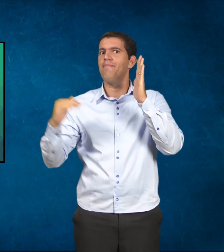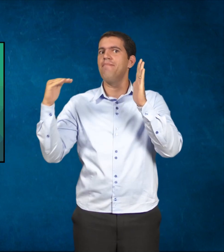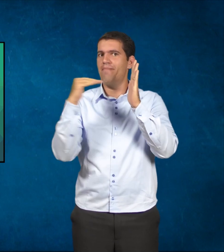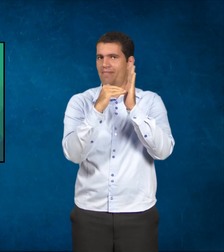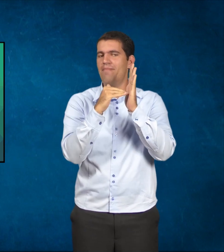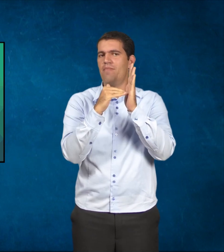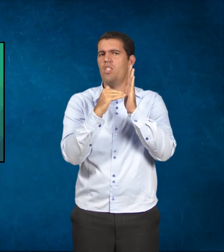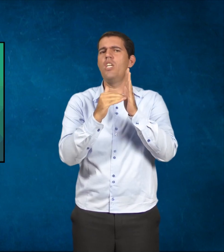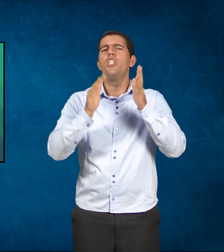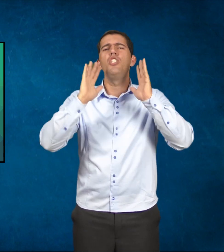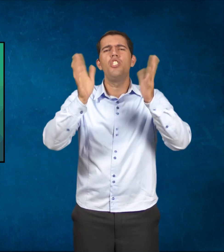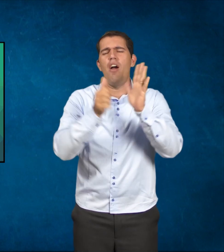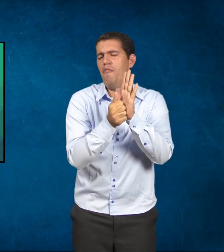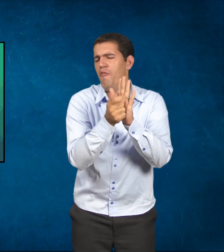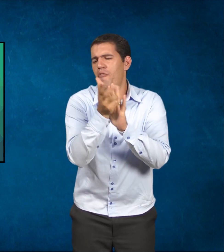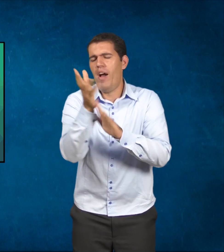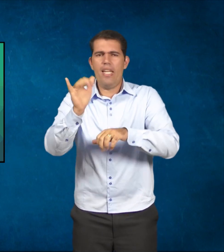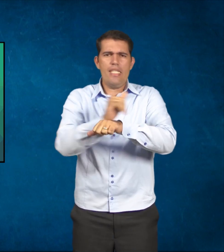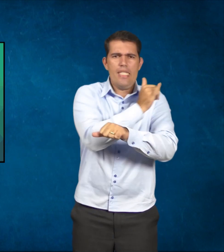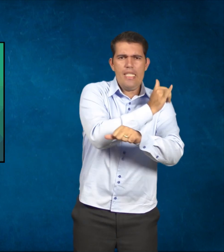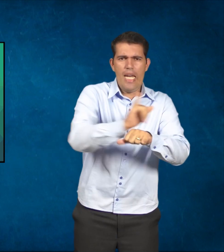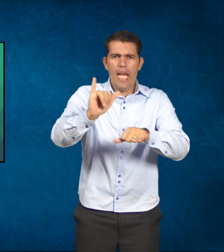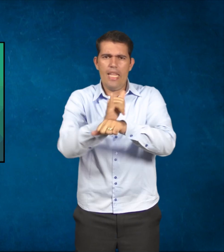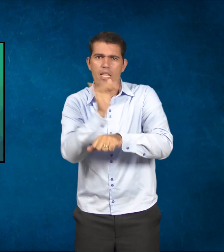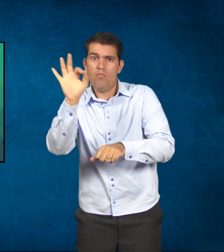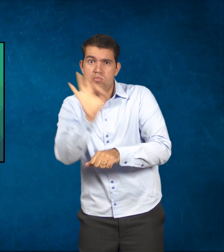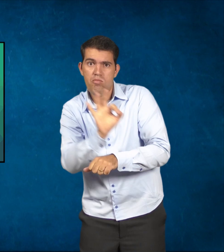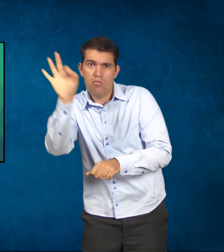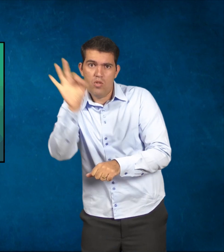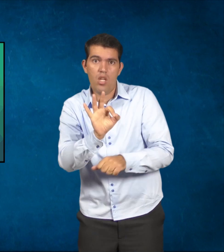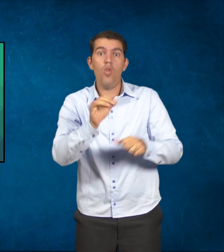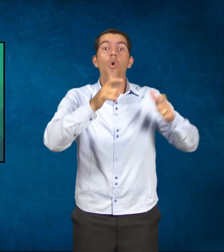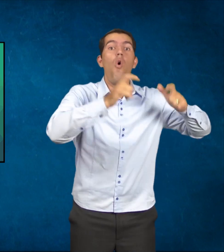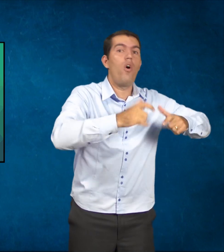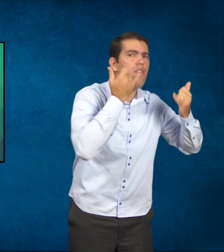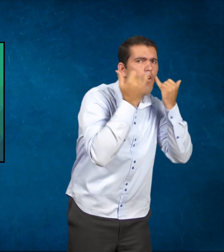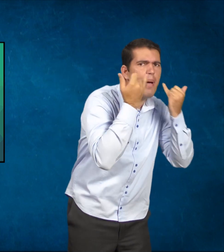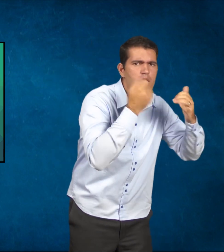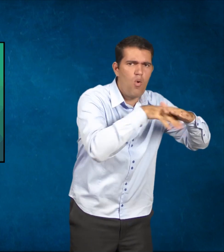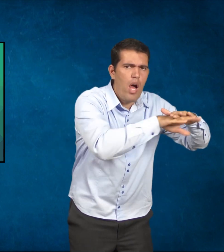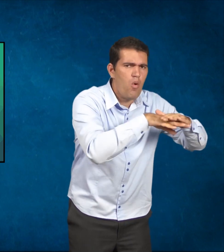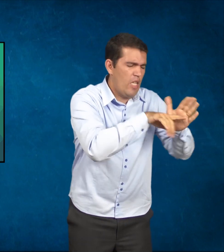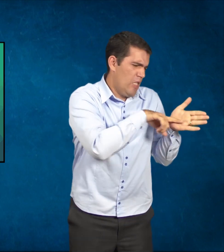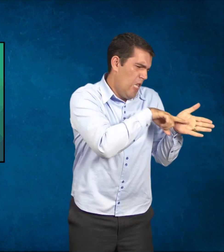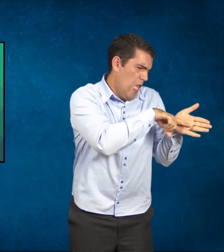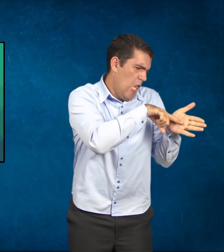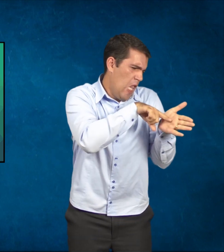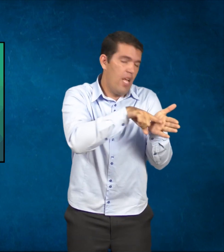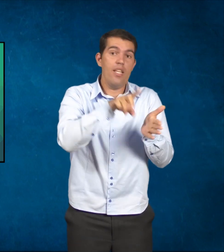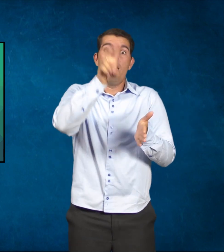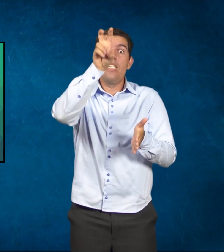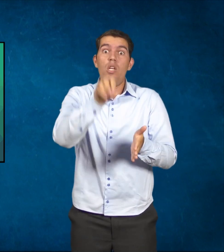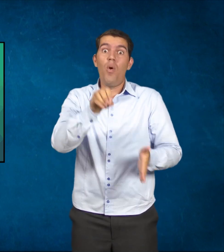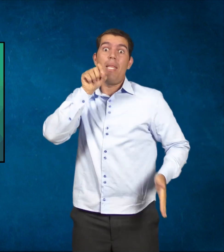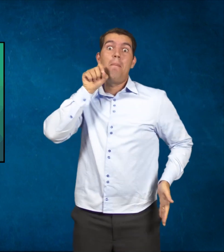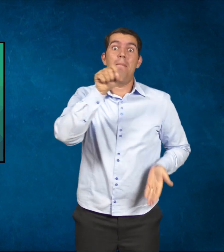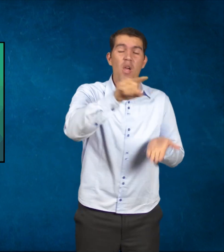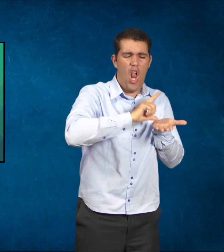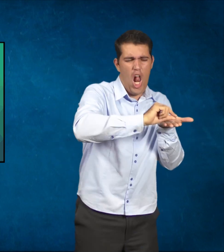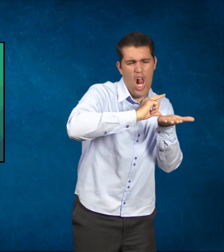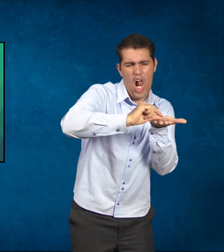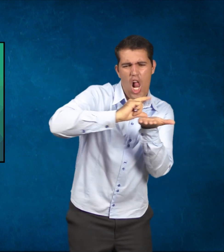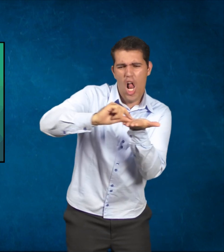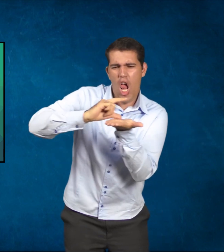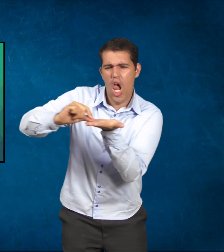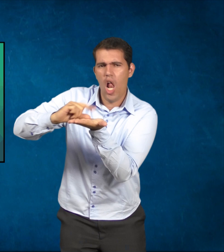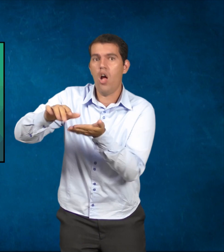Zelândia, utilizou diferentes métodos estatísticos em bancos de dados, onde foram analisados mais de 50 mil artigos